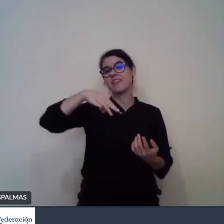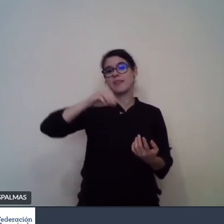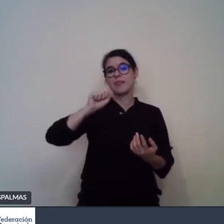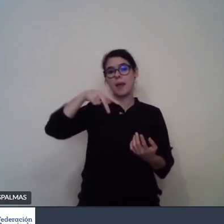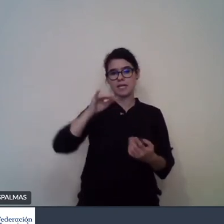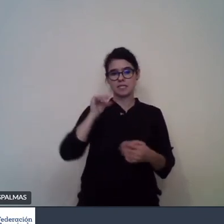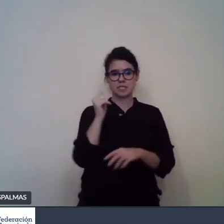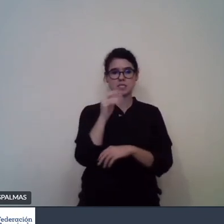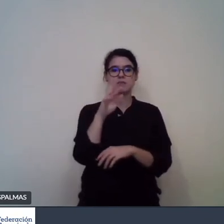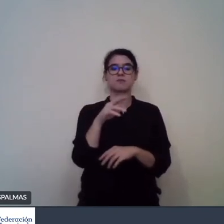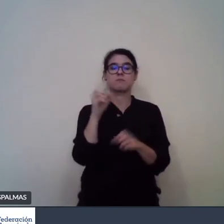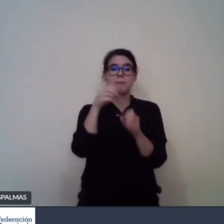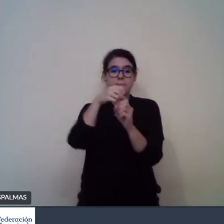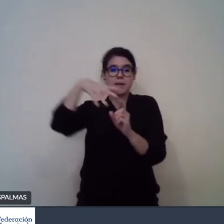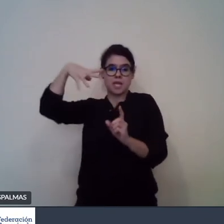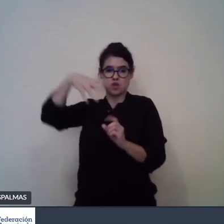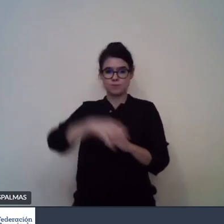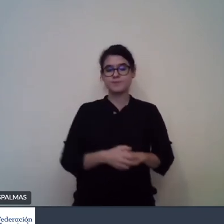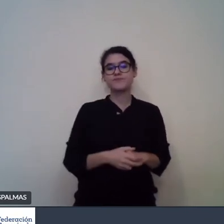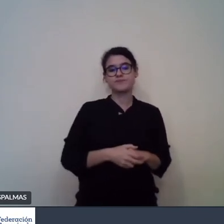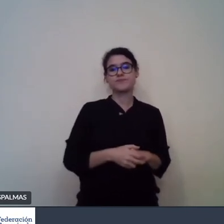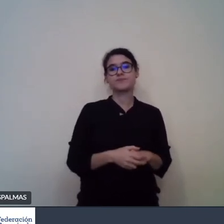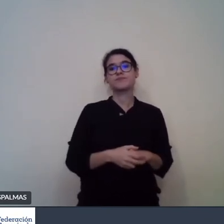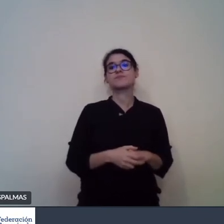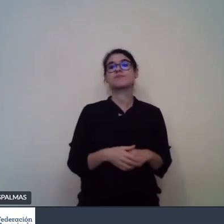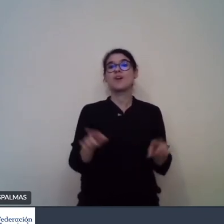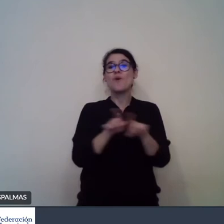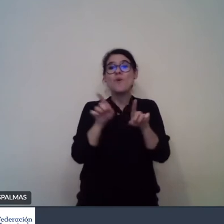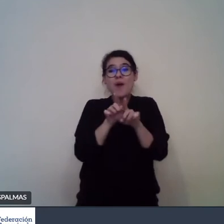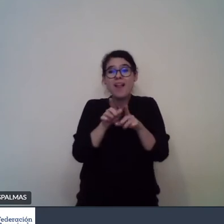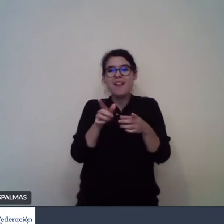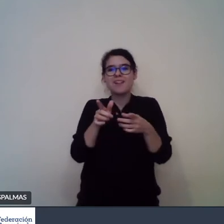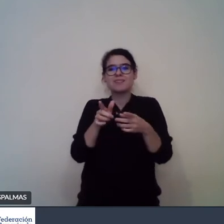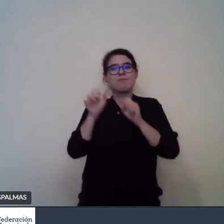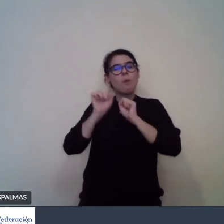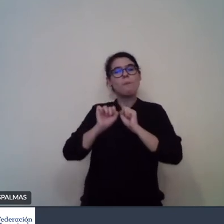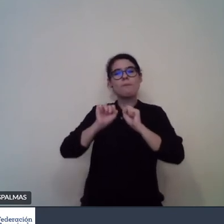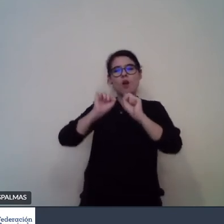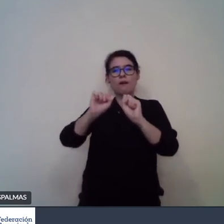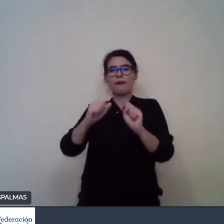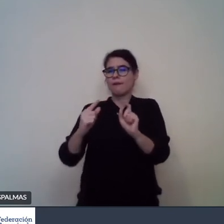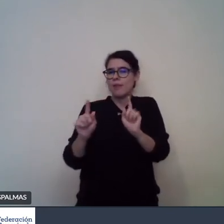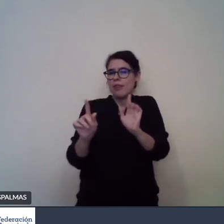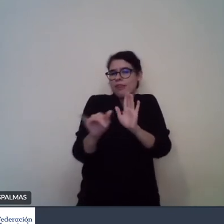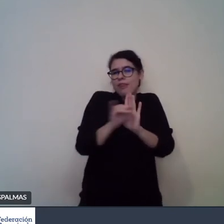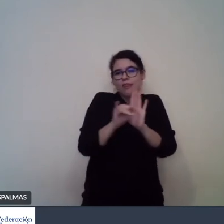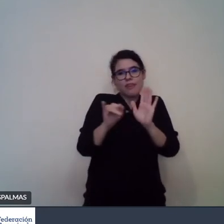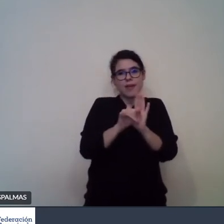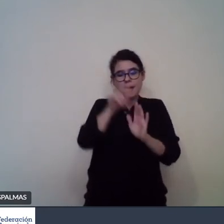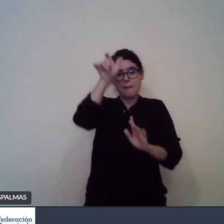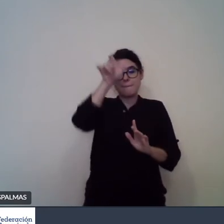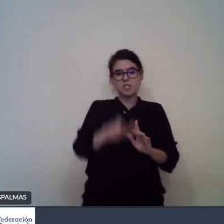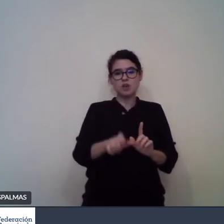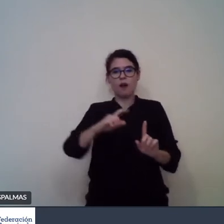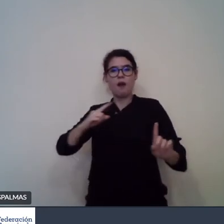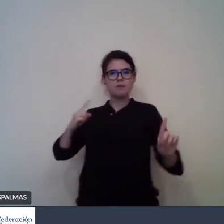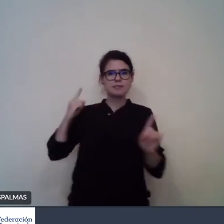acercamos los bloqueos muy, muy pegados al jugador atacante, permiten más espacio para salir en el sprint.